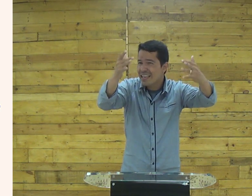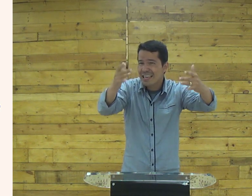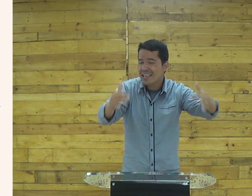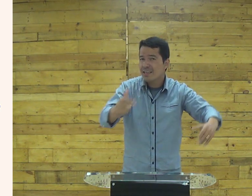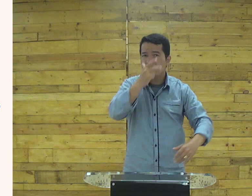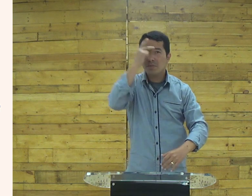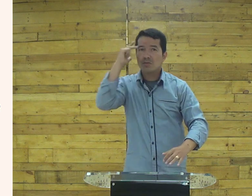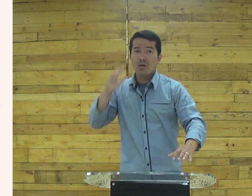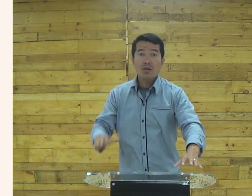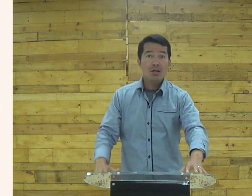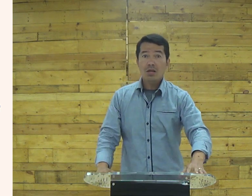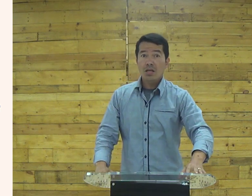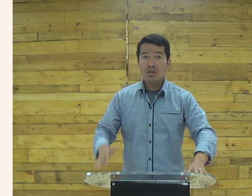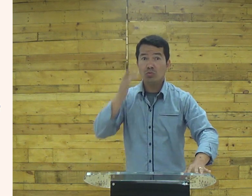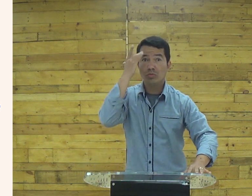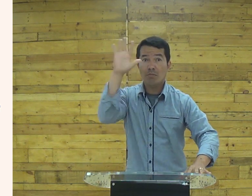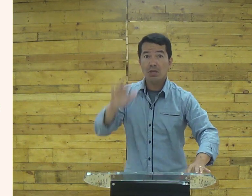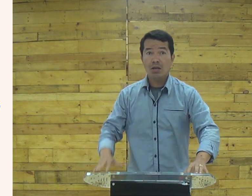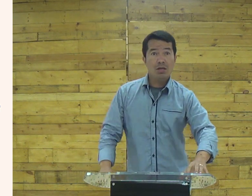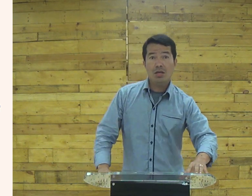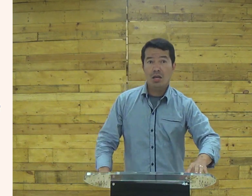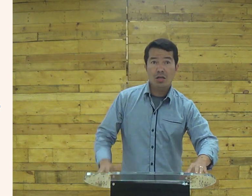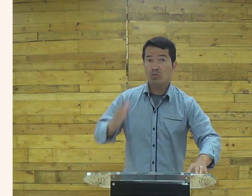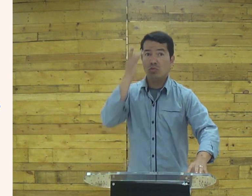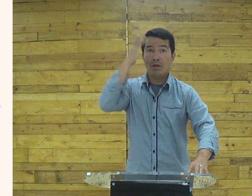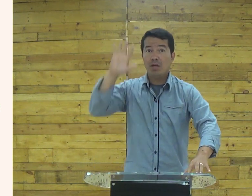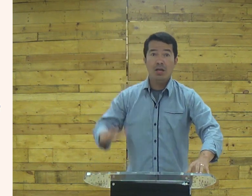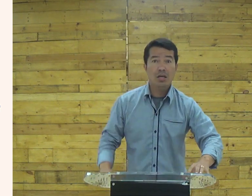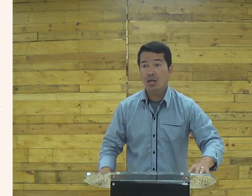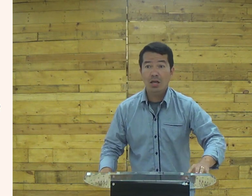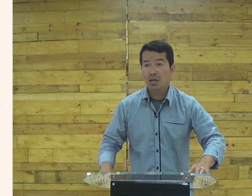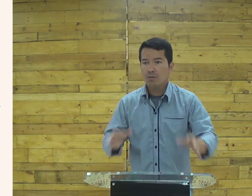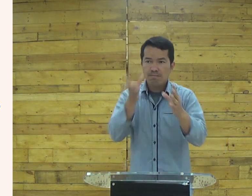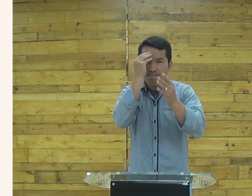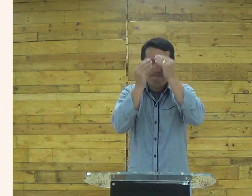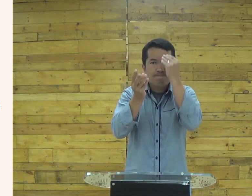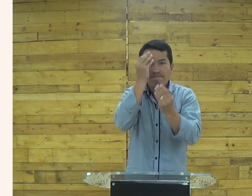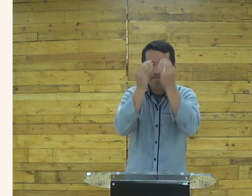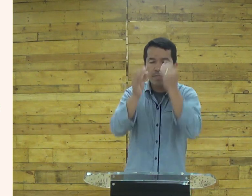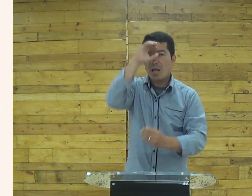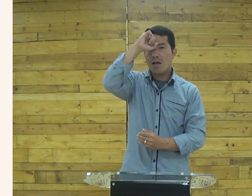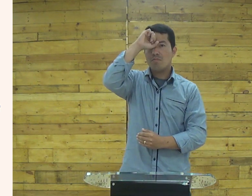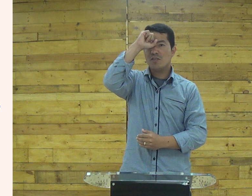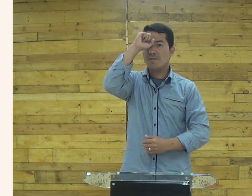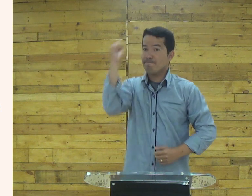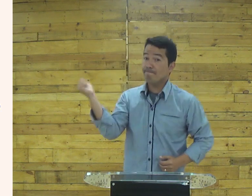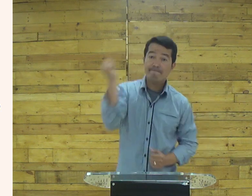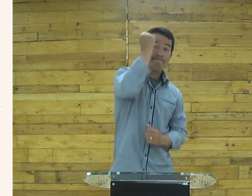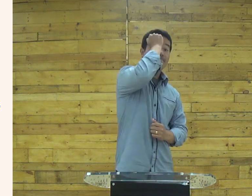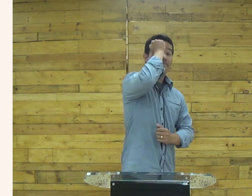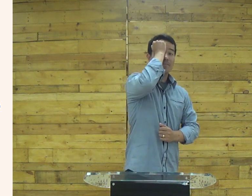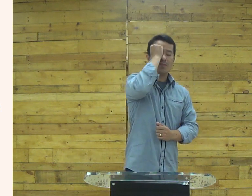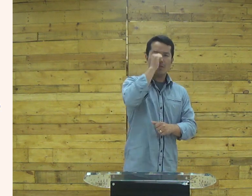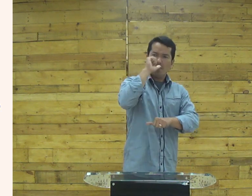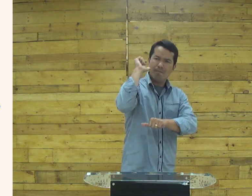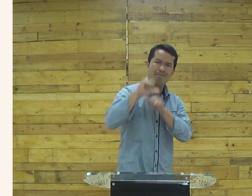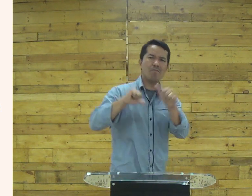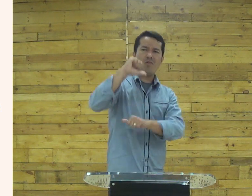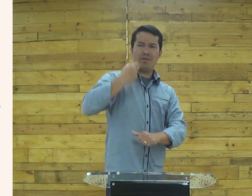expliquem a minha história. E pessoas que não conhecem Jesus, não conhecem aquela história, então tem